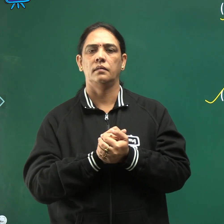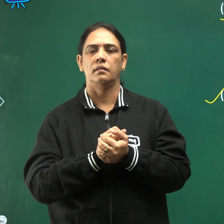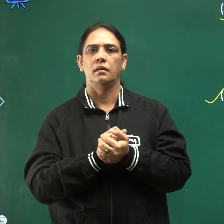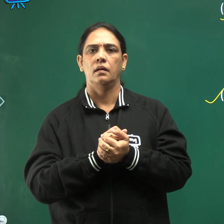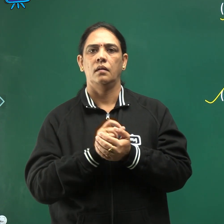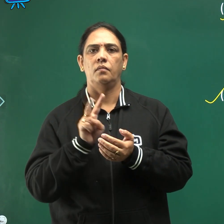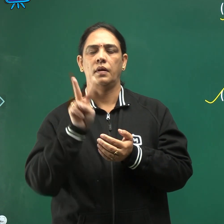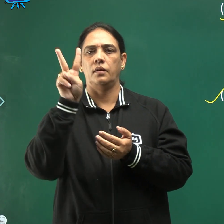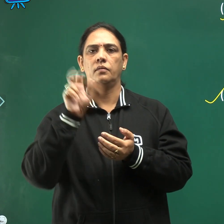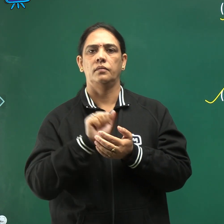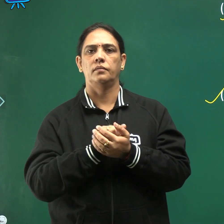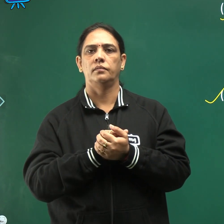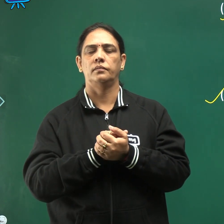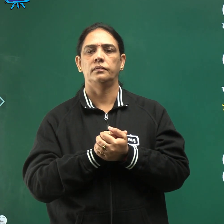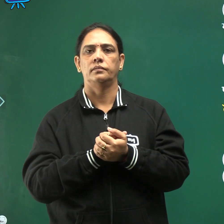मान।